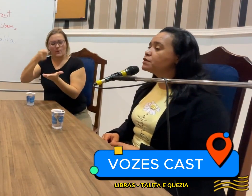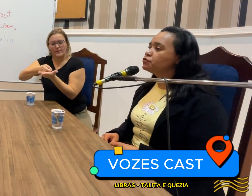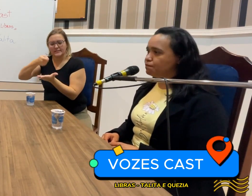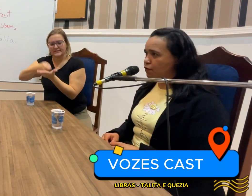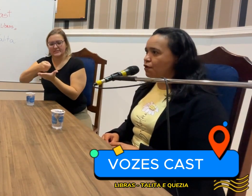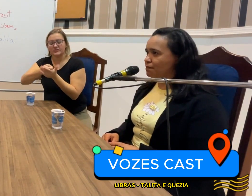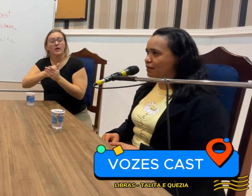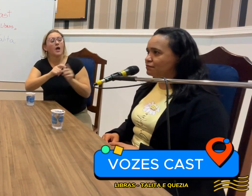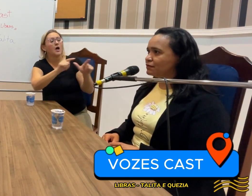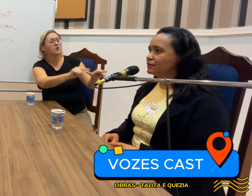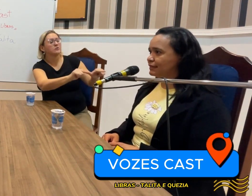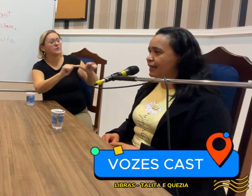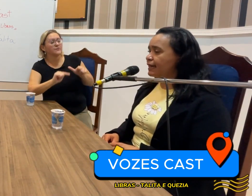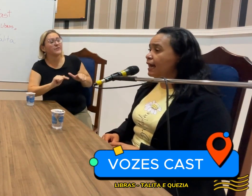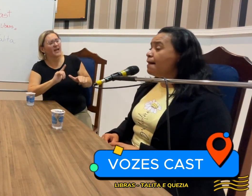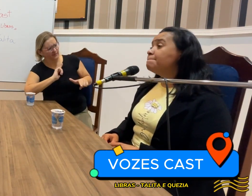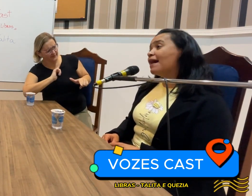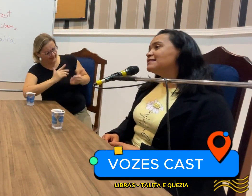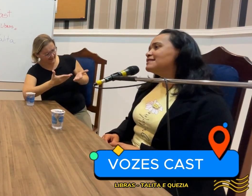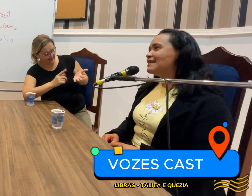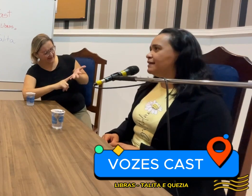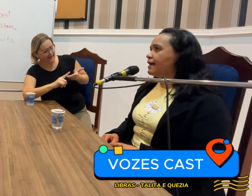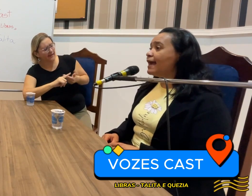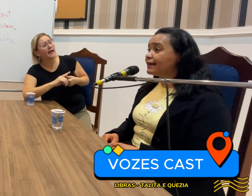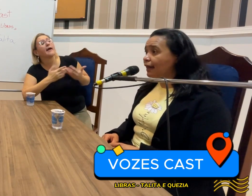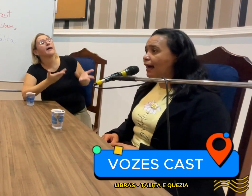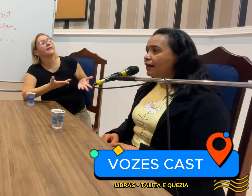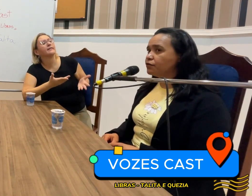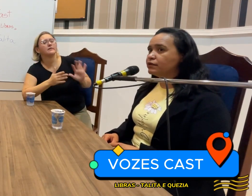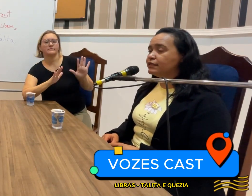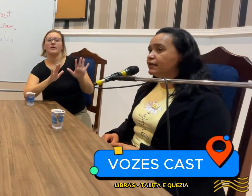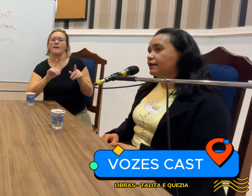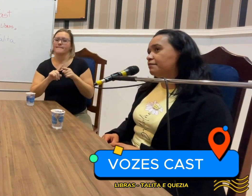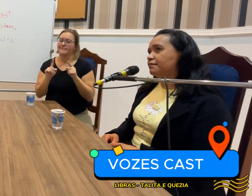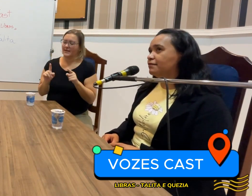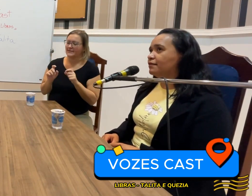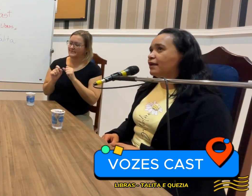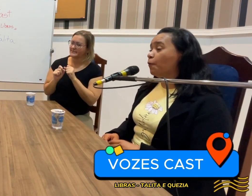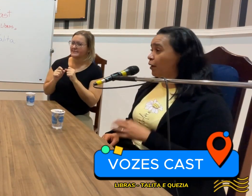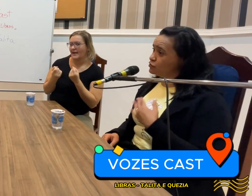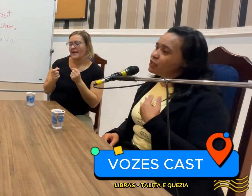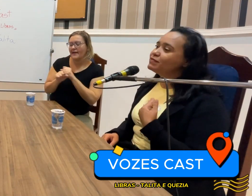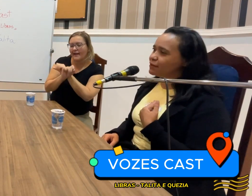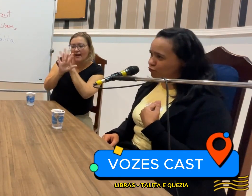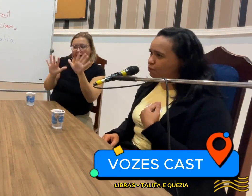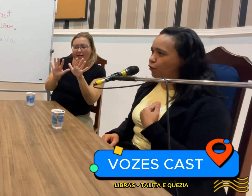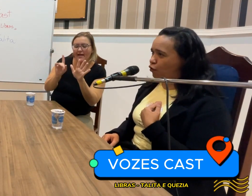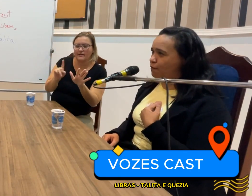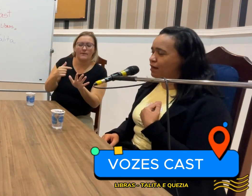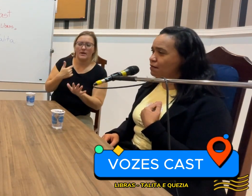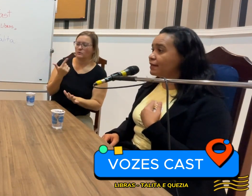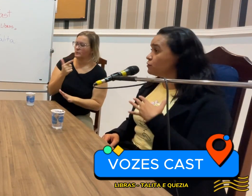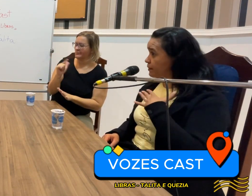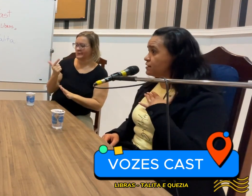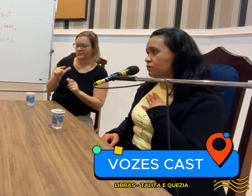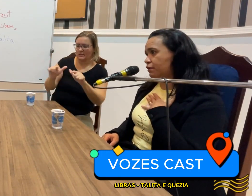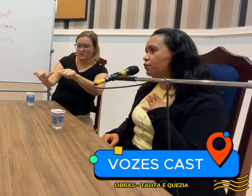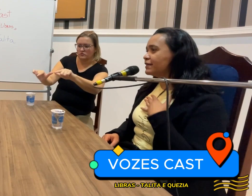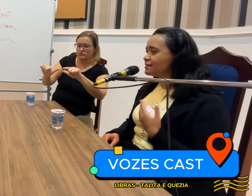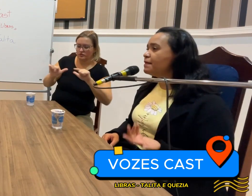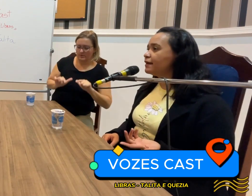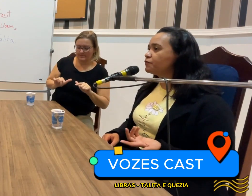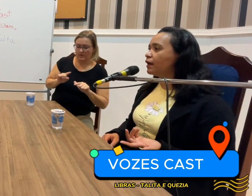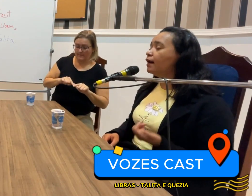cadê o seu diploma? Isso. Né? Mas assim, é claro que eu posso não ter um diploma, mas eu preciso